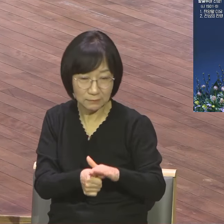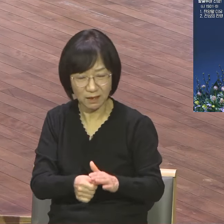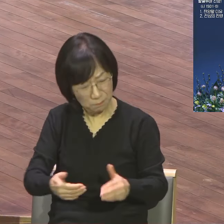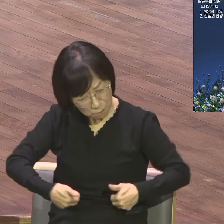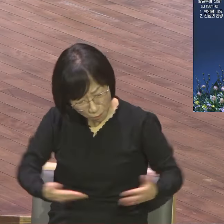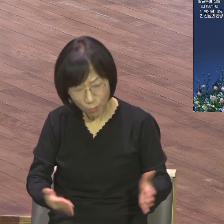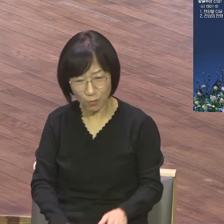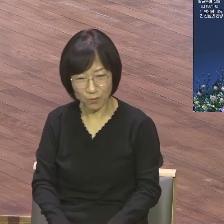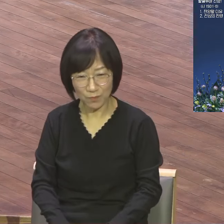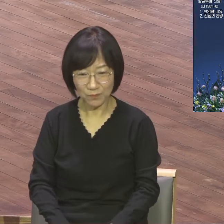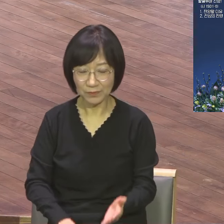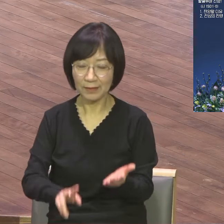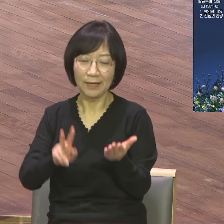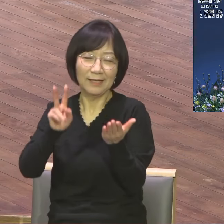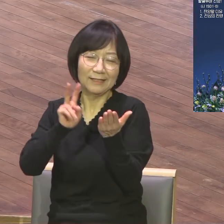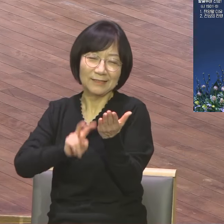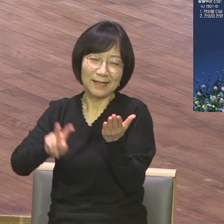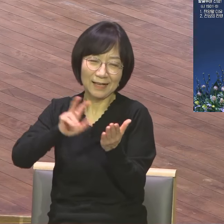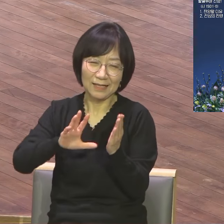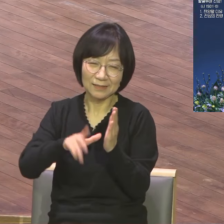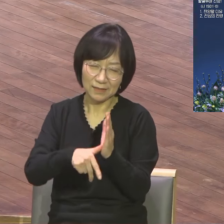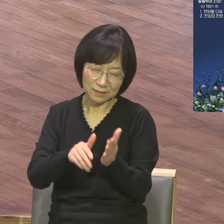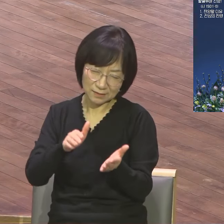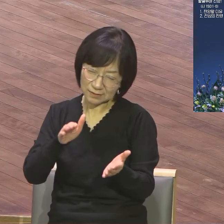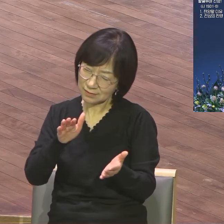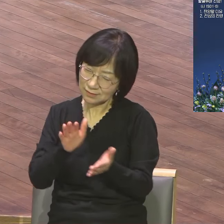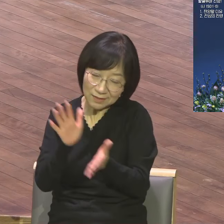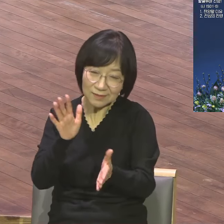모든 찬양 시간에 전심으로